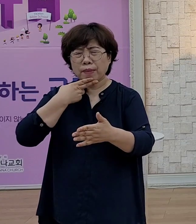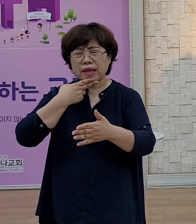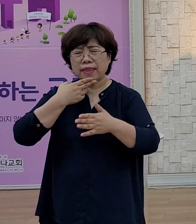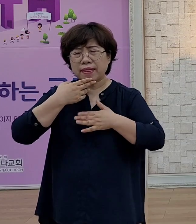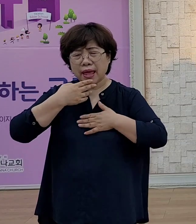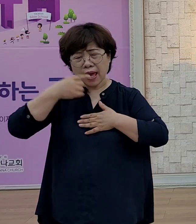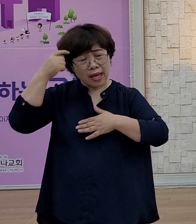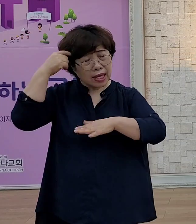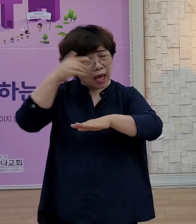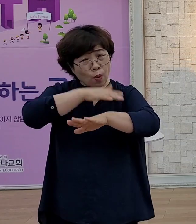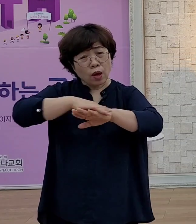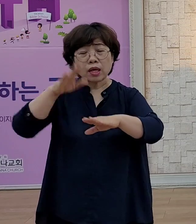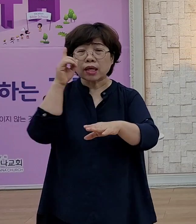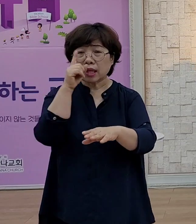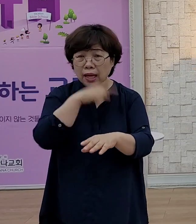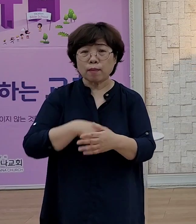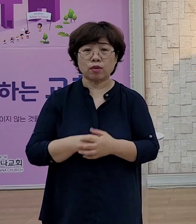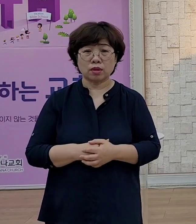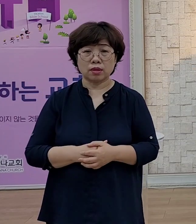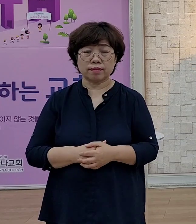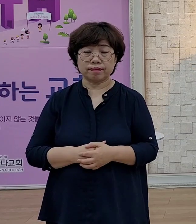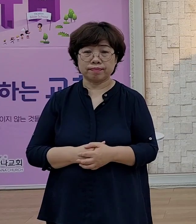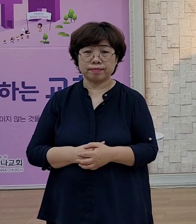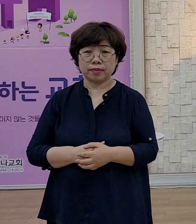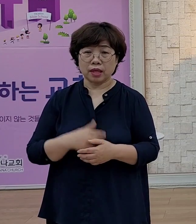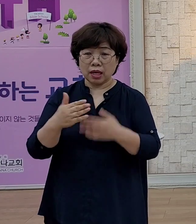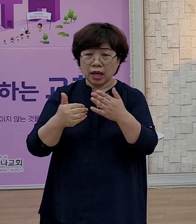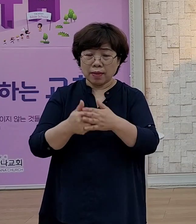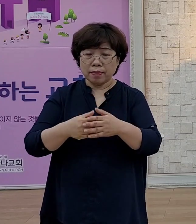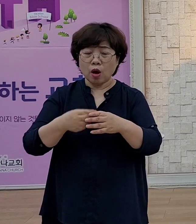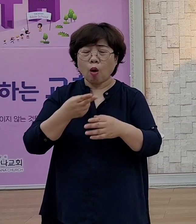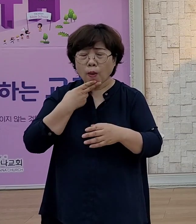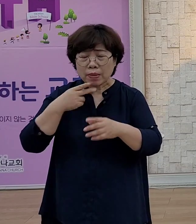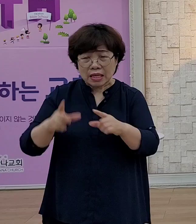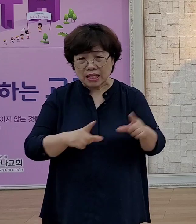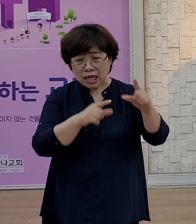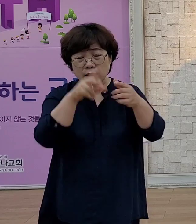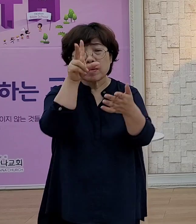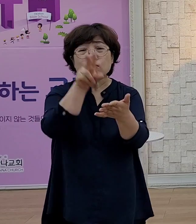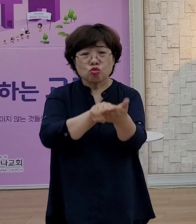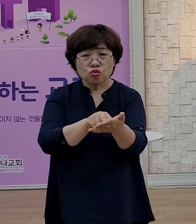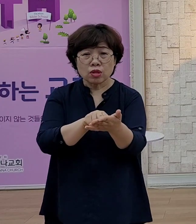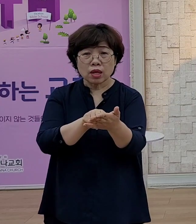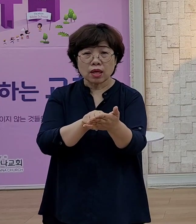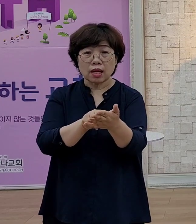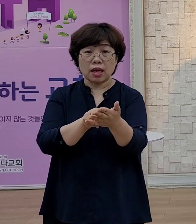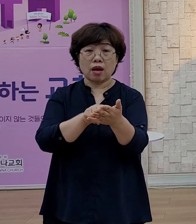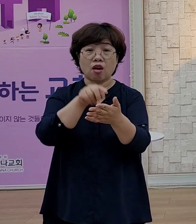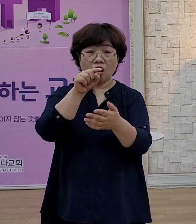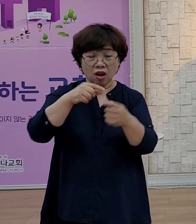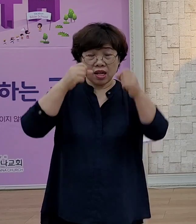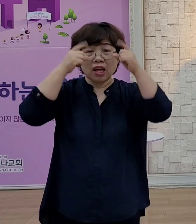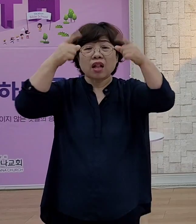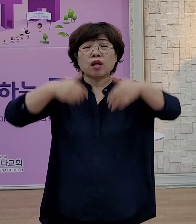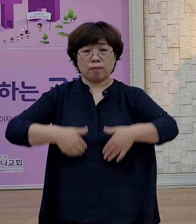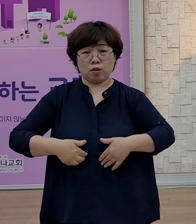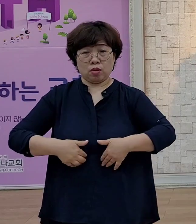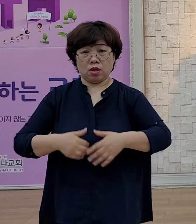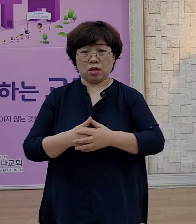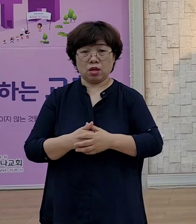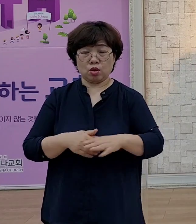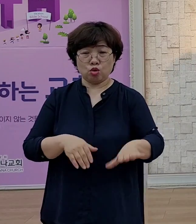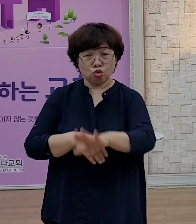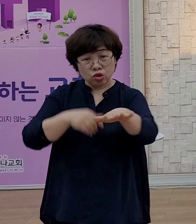문제라는 거예요. 그리고 하나님이 없는 삶이 문제라는 사실을 여러분 깨달으셔야 돼요. 왜?